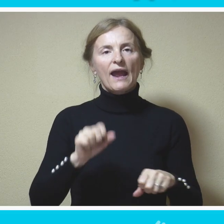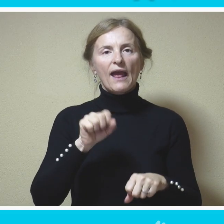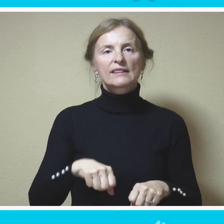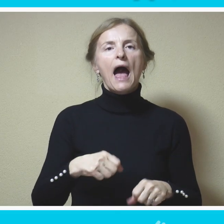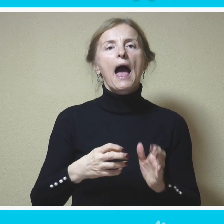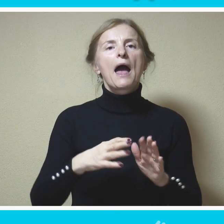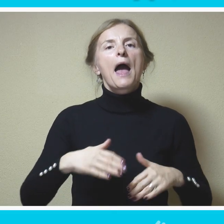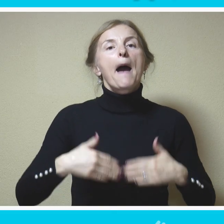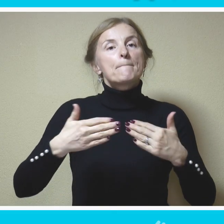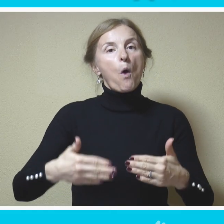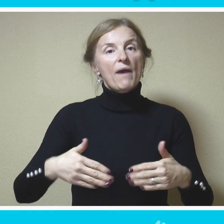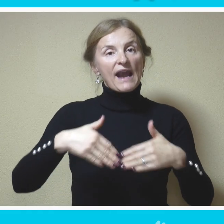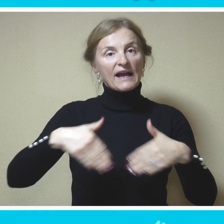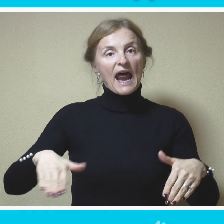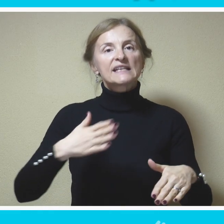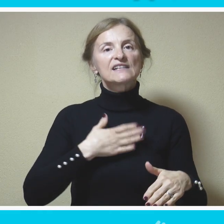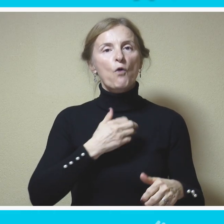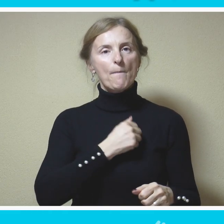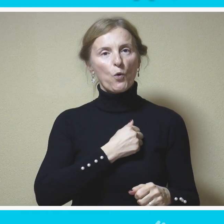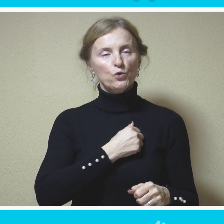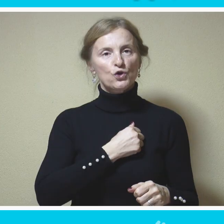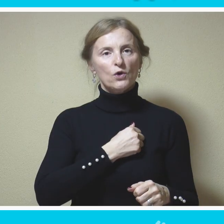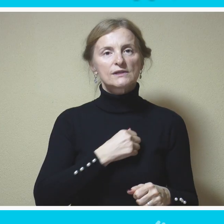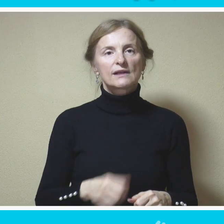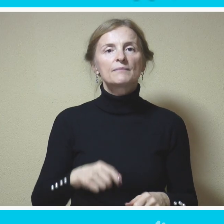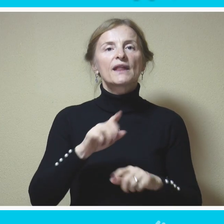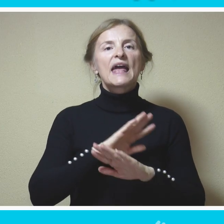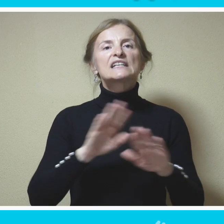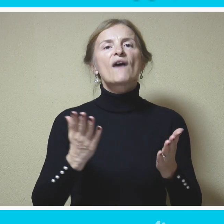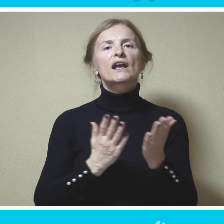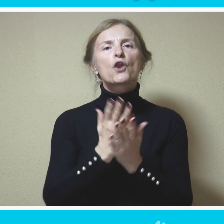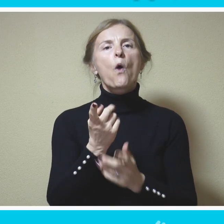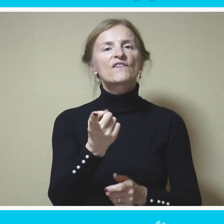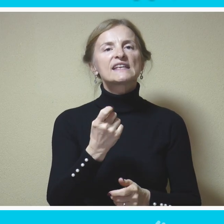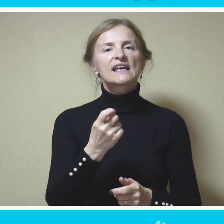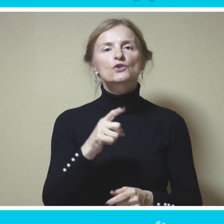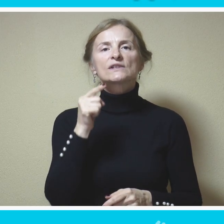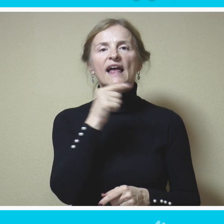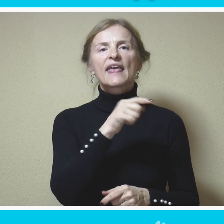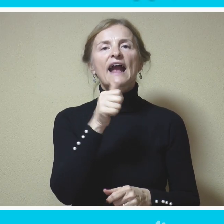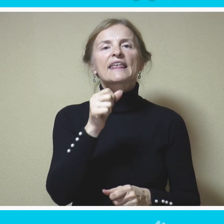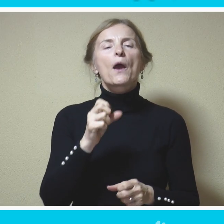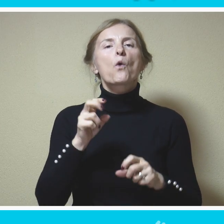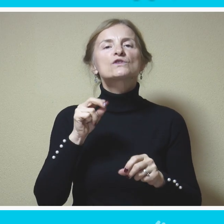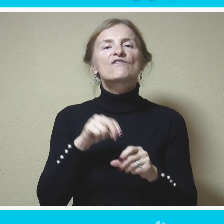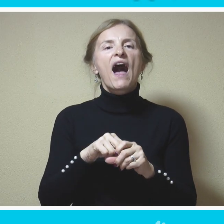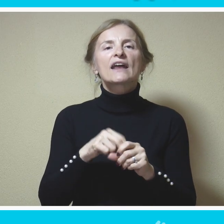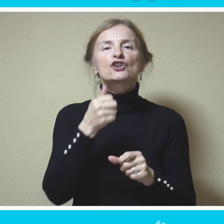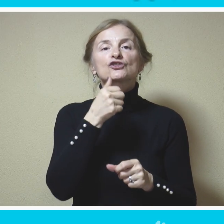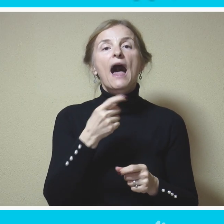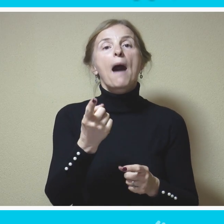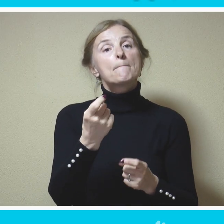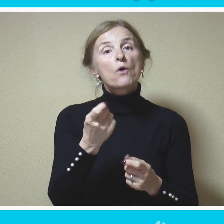prepreke, da pomera granice svojih mogućnosti. Svaki novi izazov za njega u stvari